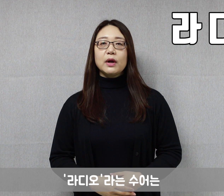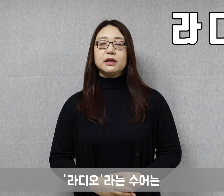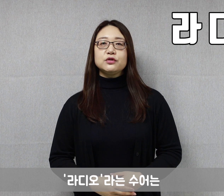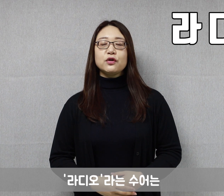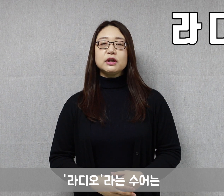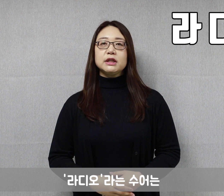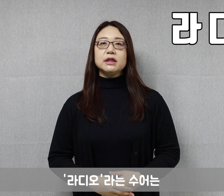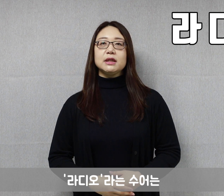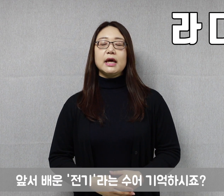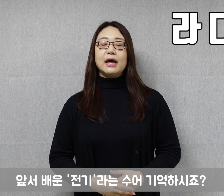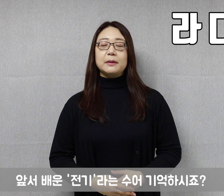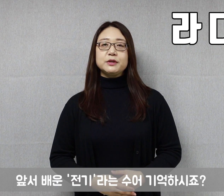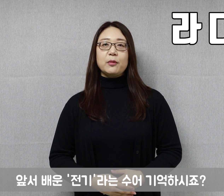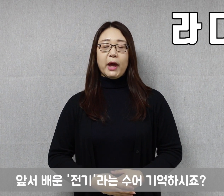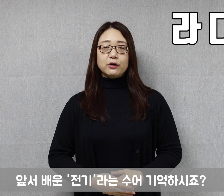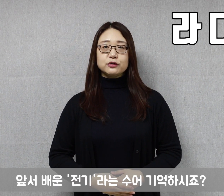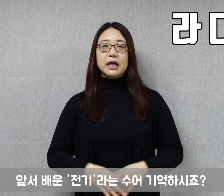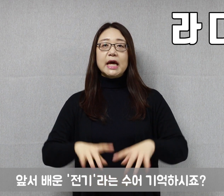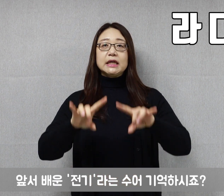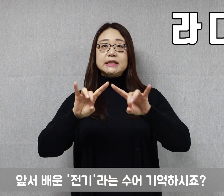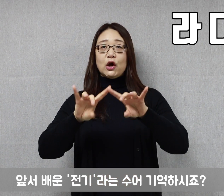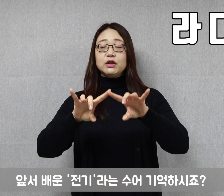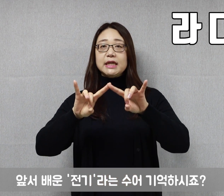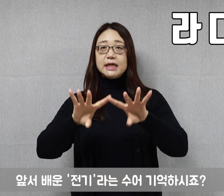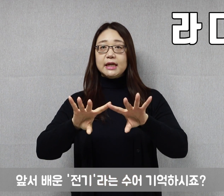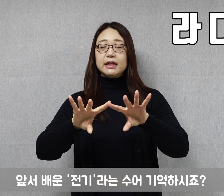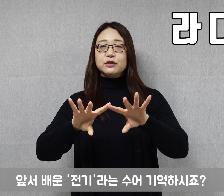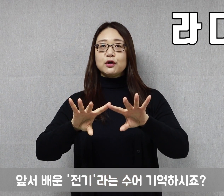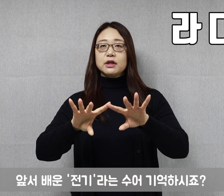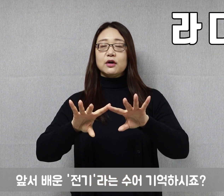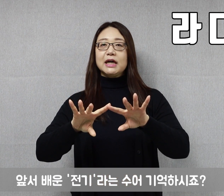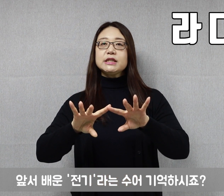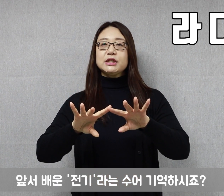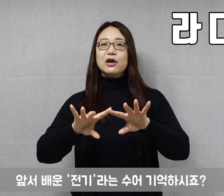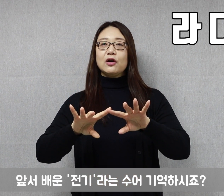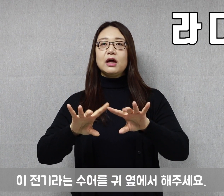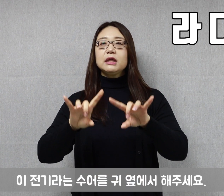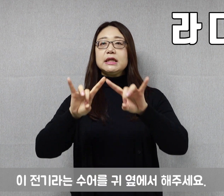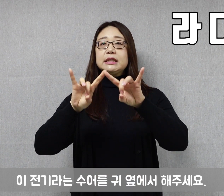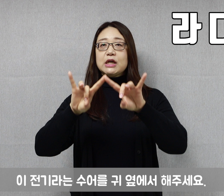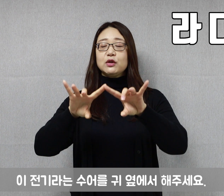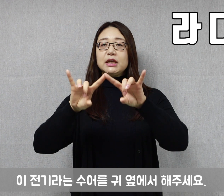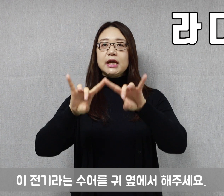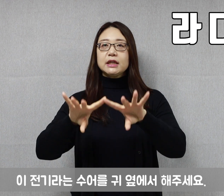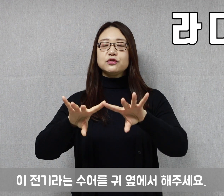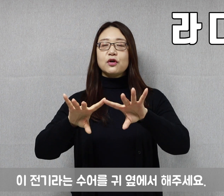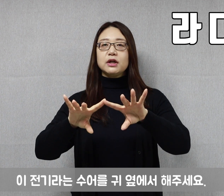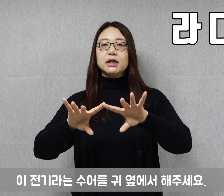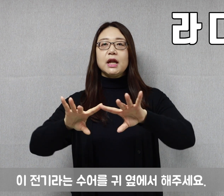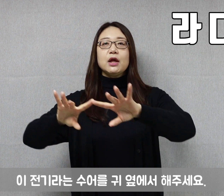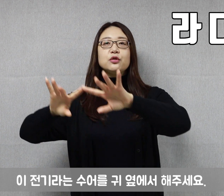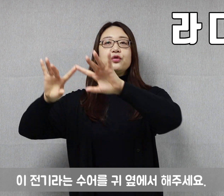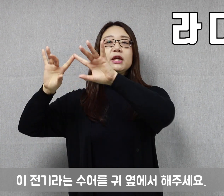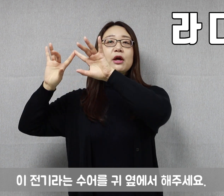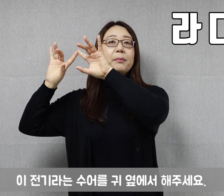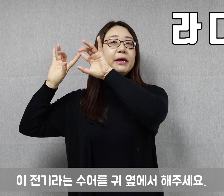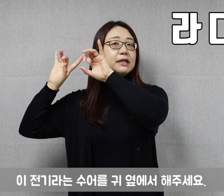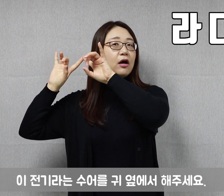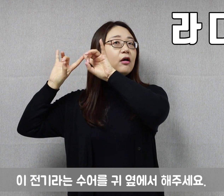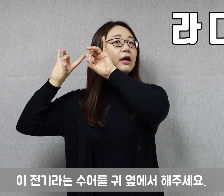라디오라는 수어는 앞서 배운 전기라는 수어 기억하시죠? 이 전기라는 수어를 귀 옆에서